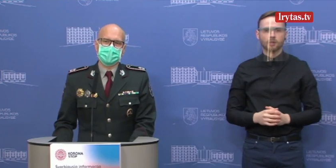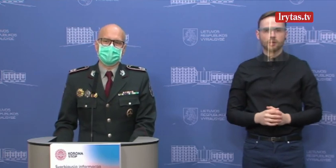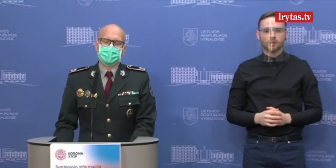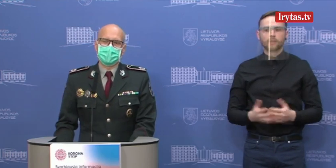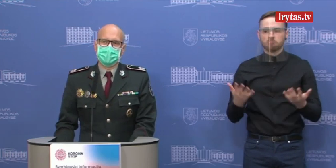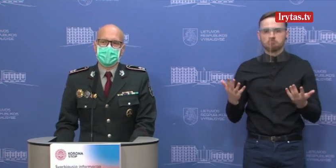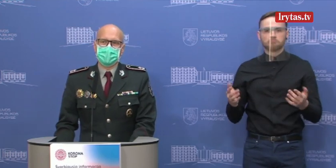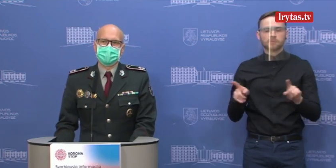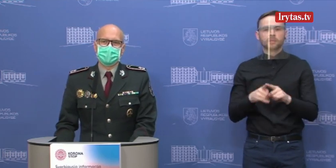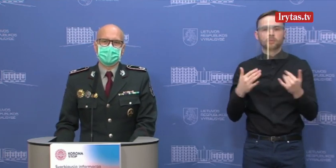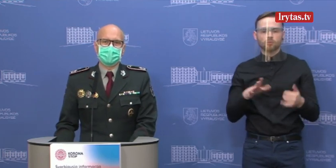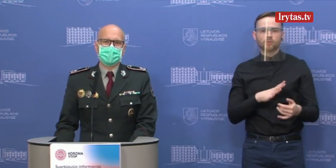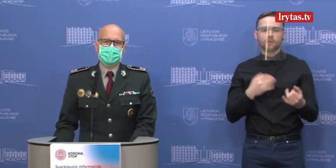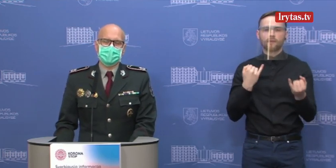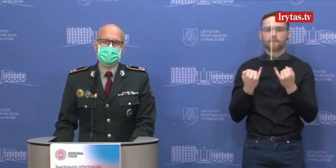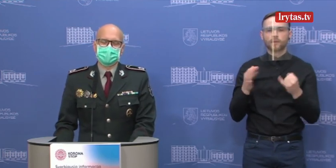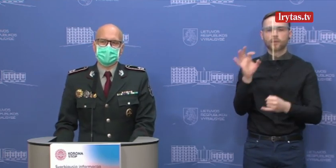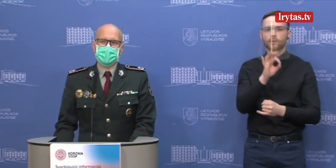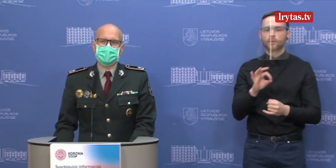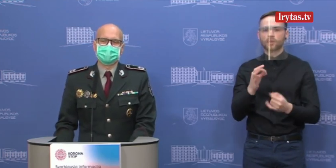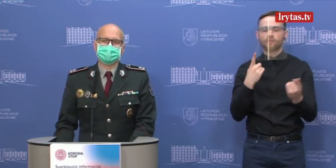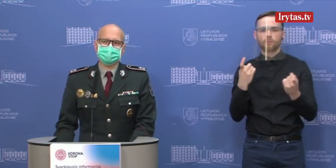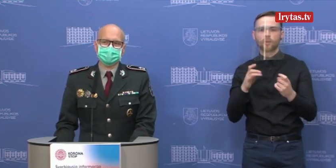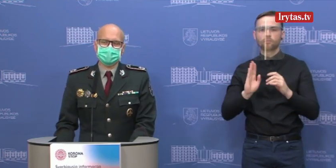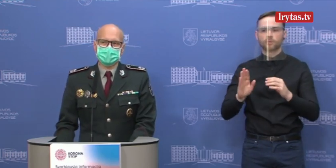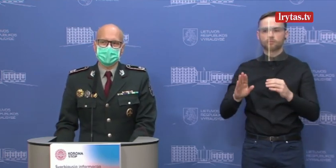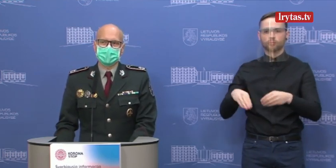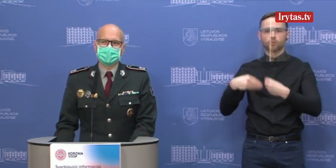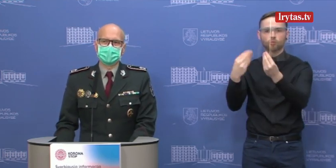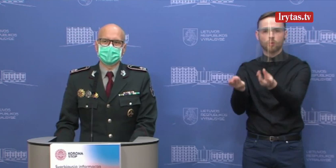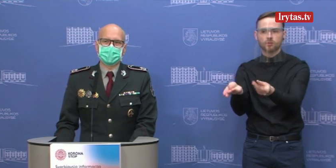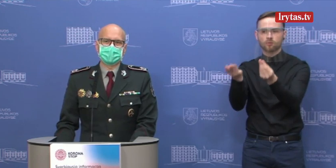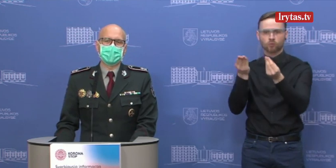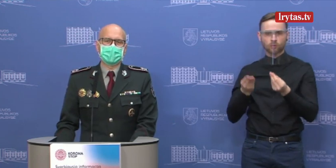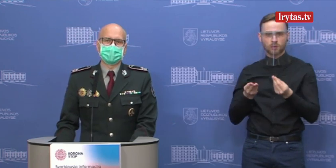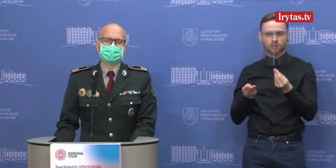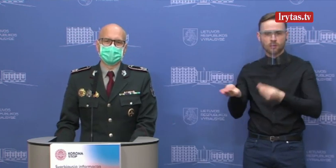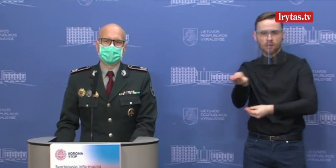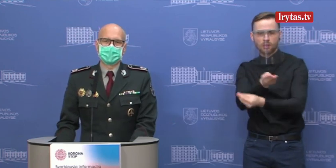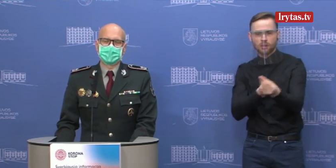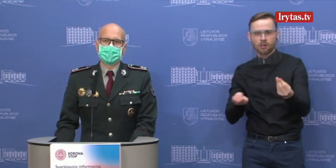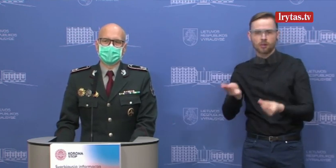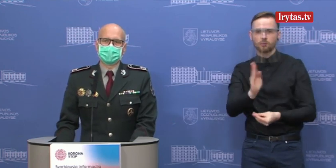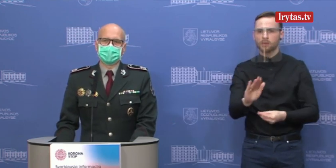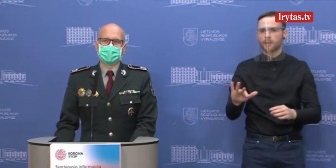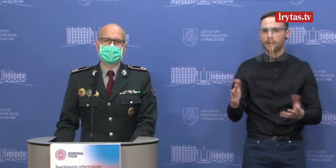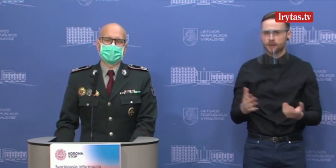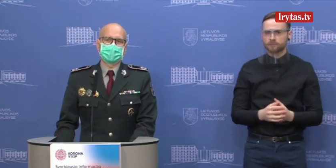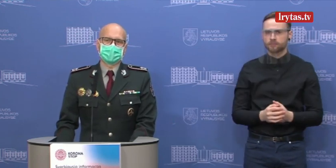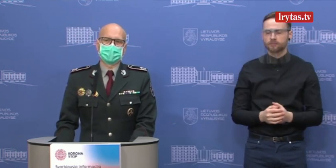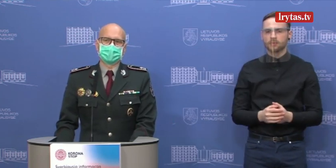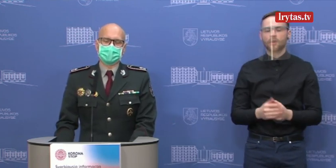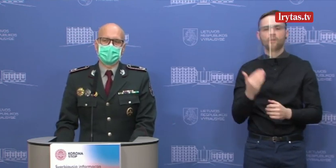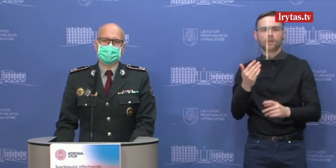metu mes kaip tik ir kalbėjome apie tai, kaip mes keisimės informaciją. Būtent tam, kad galima būtų